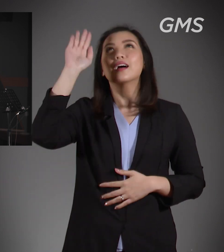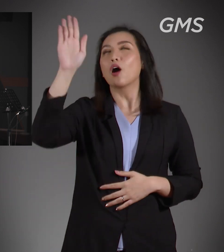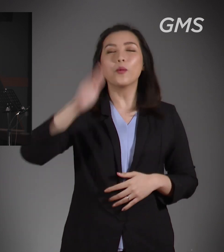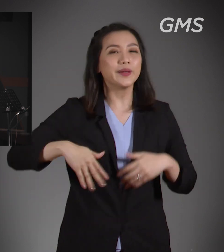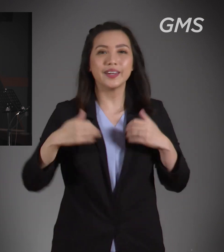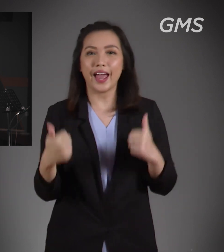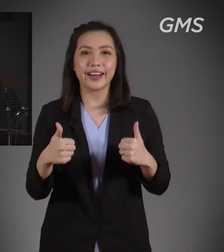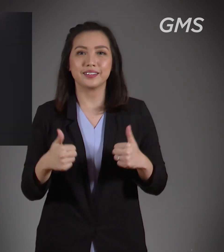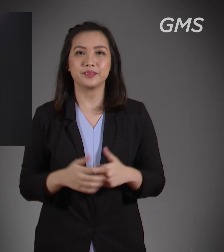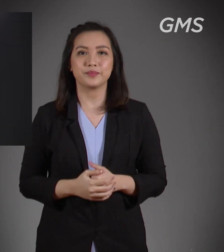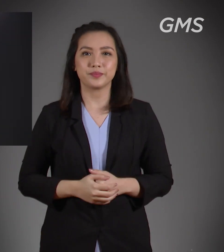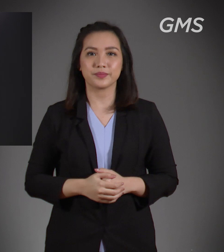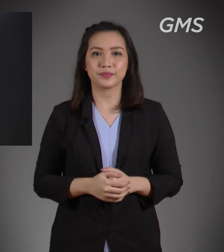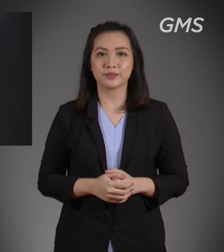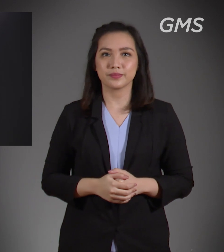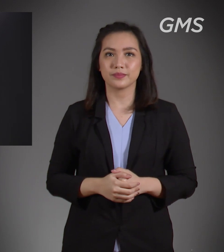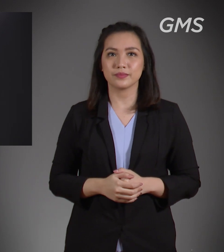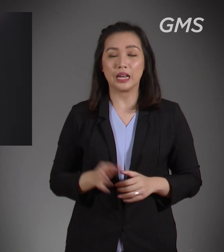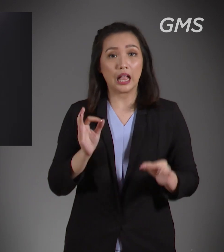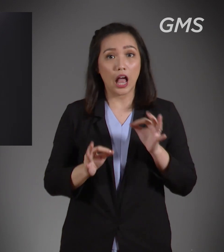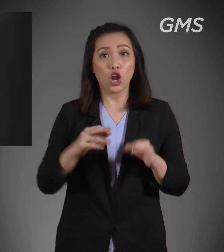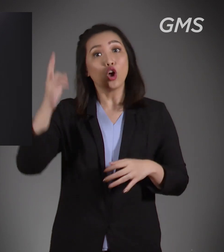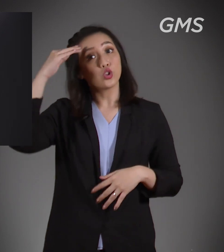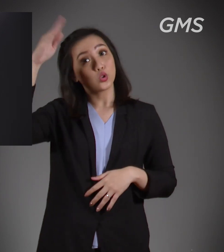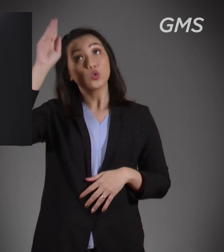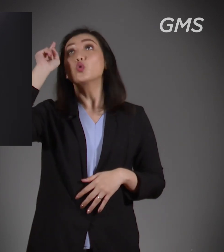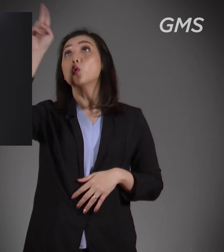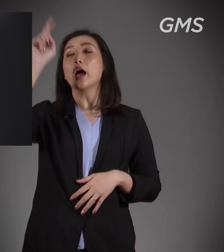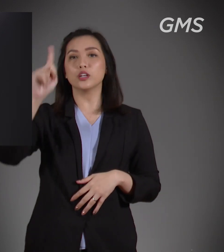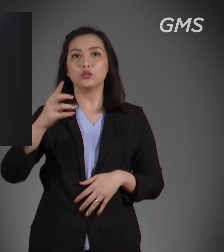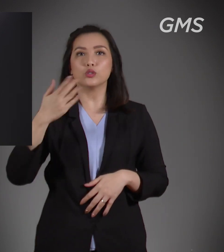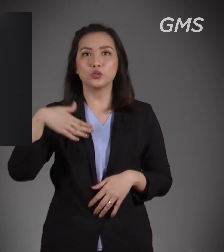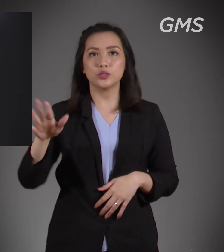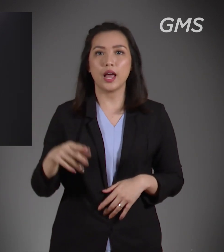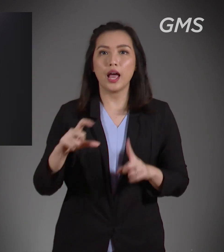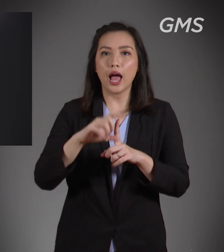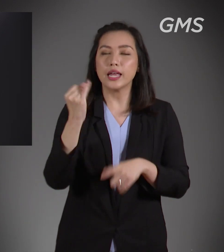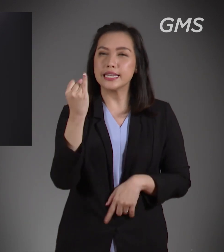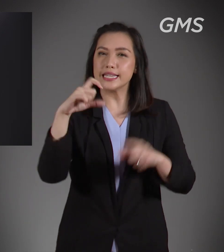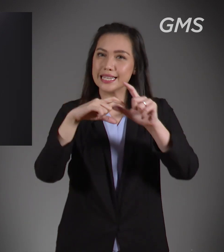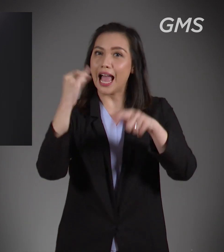ya, kalau Tuhan sedang mendisiplin Anda dan saya, jangan kita itu